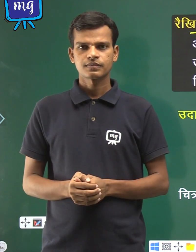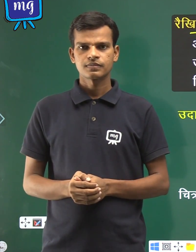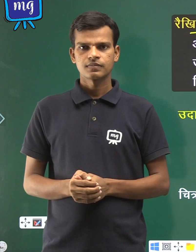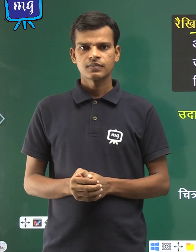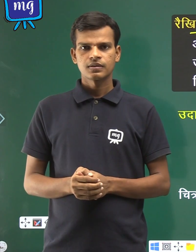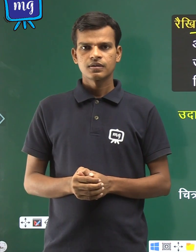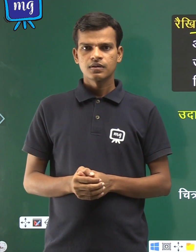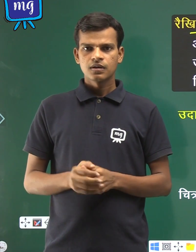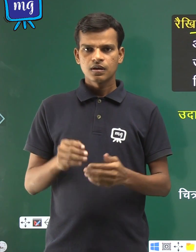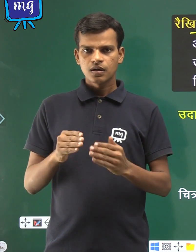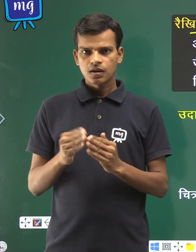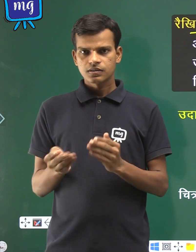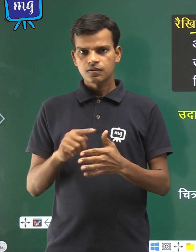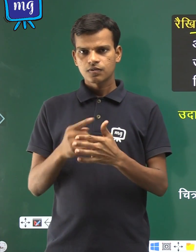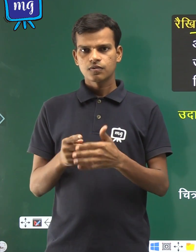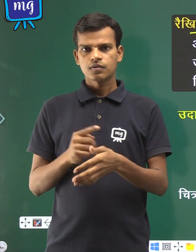आसन कोणों का